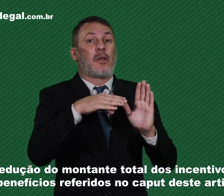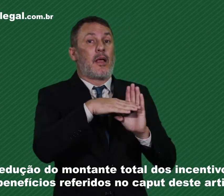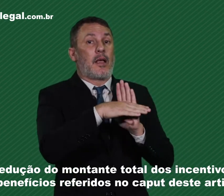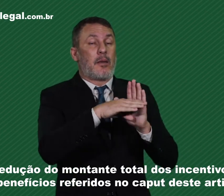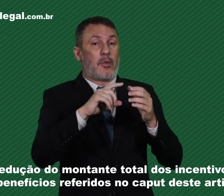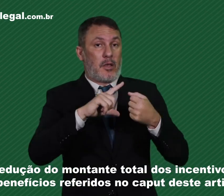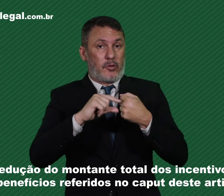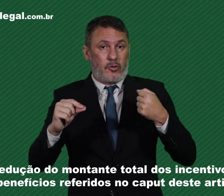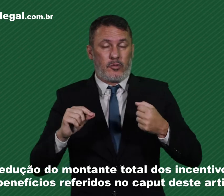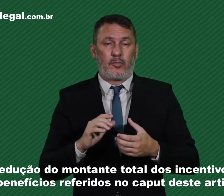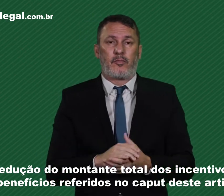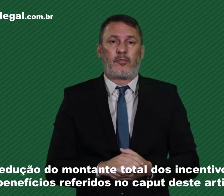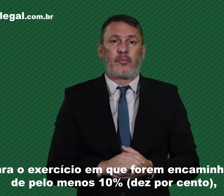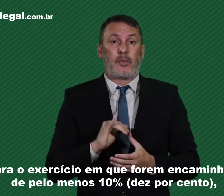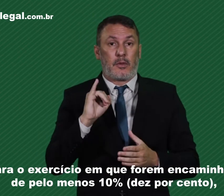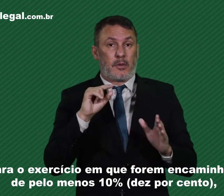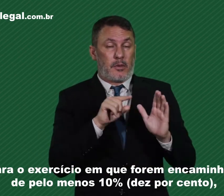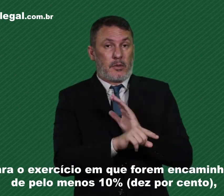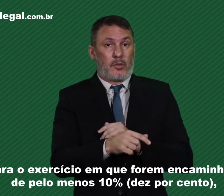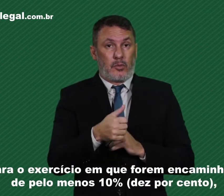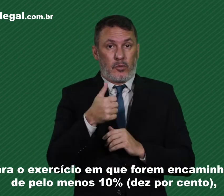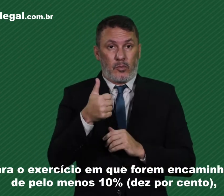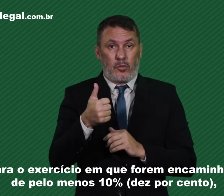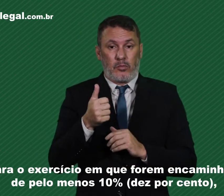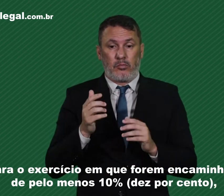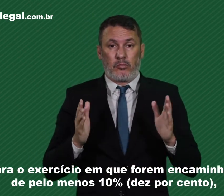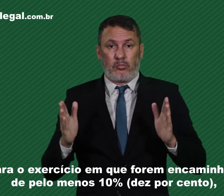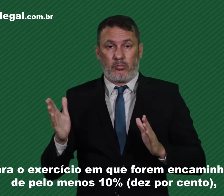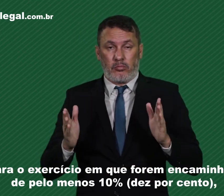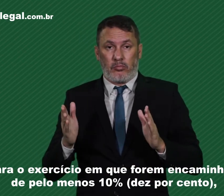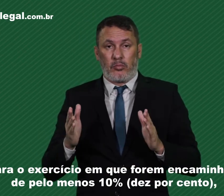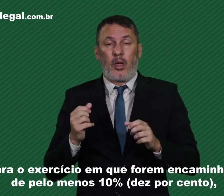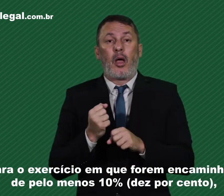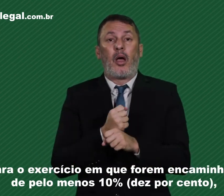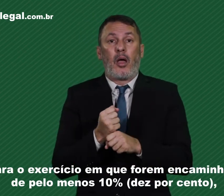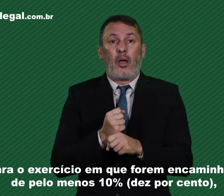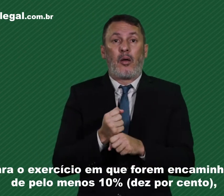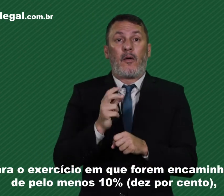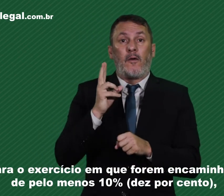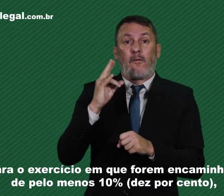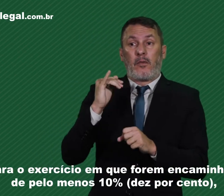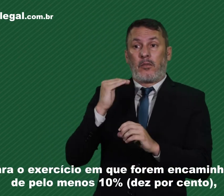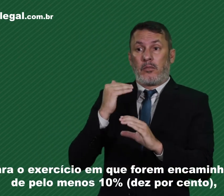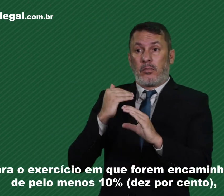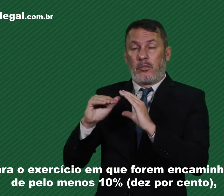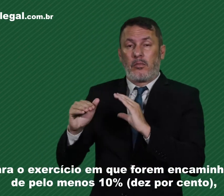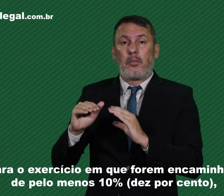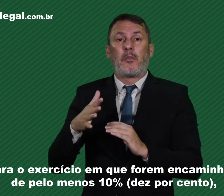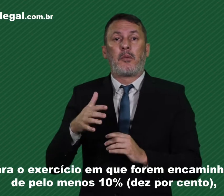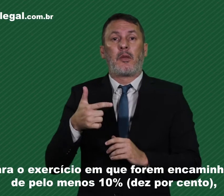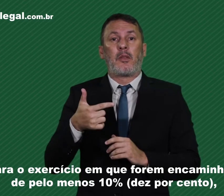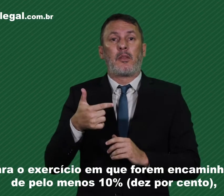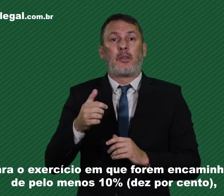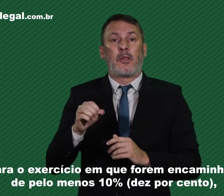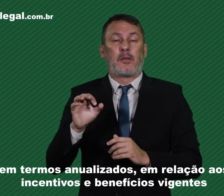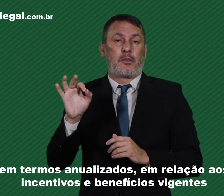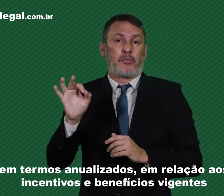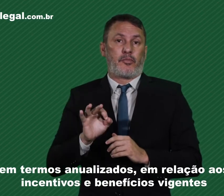caput deste artigo: inciso 1 para o exercício em que foram encaminhadas de pelo menos dez porcento em